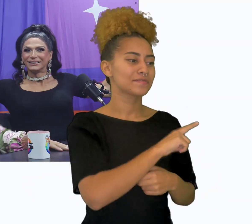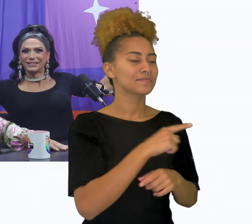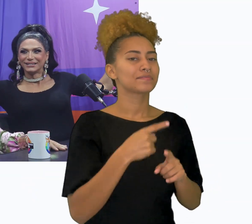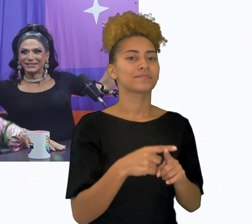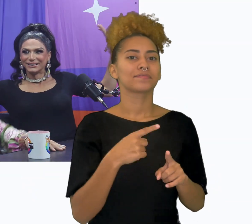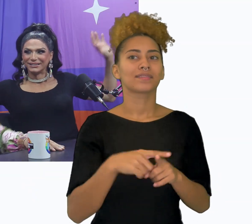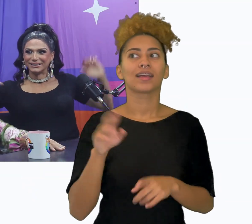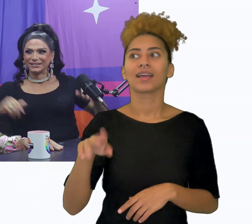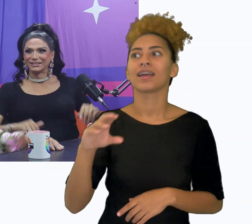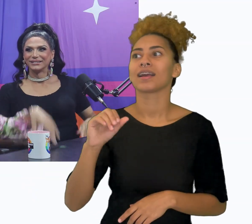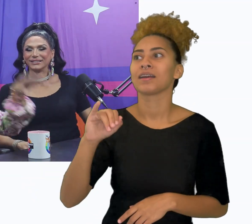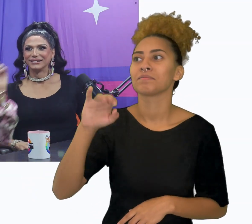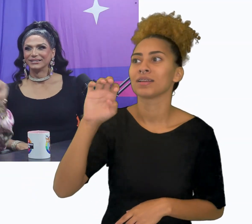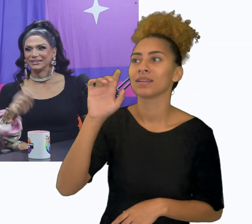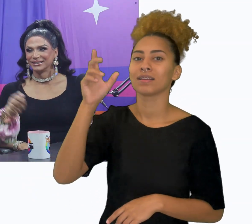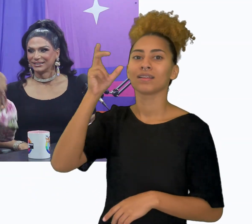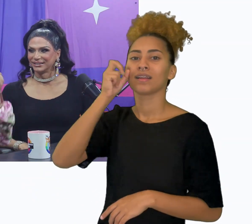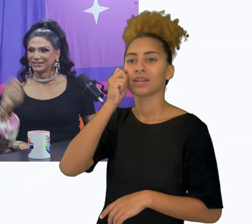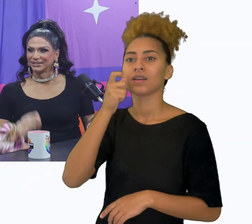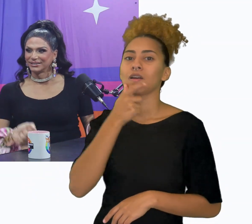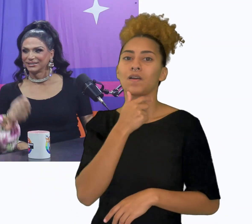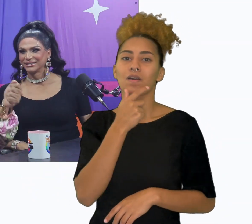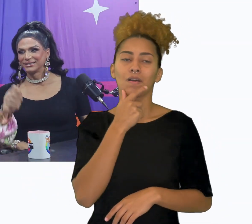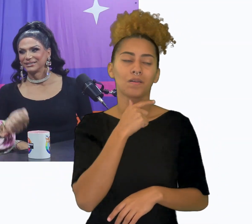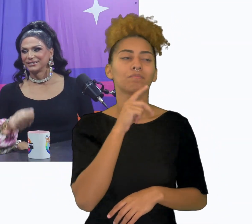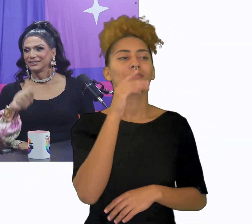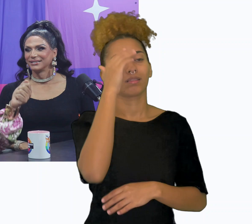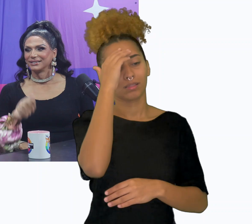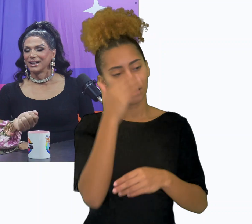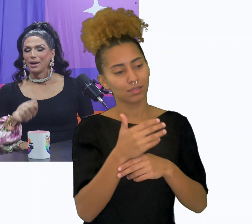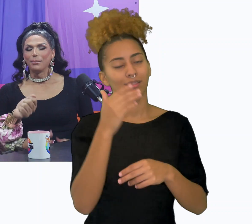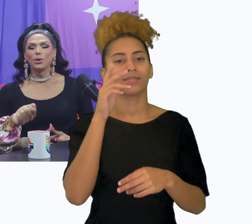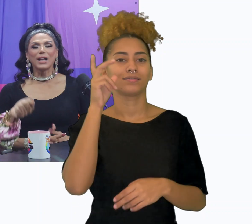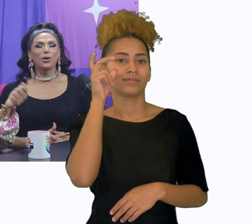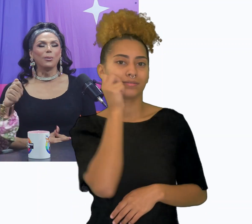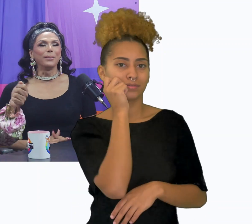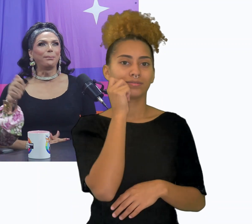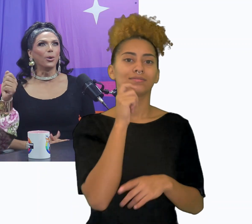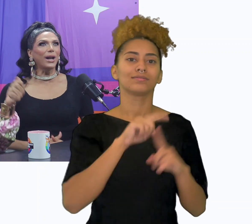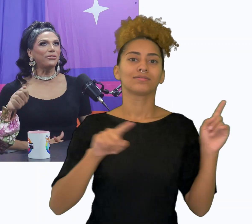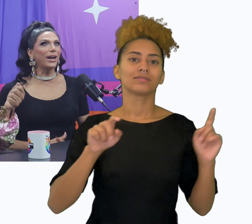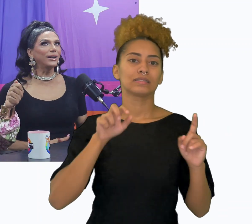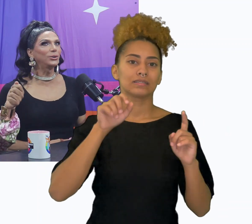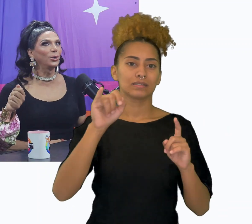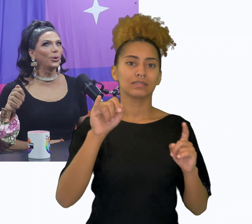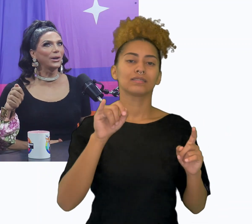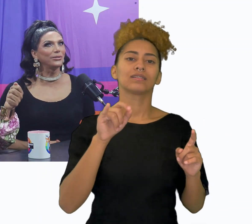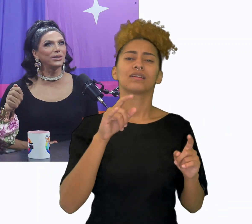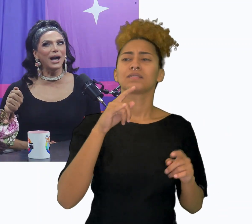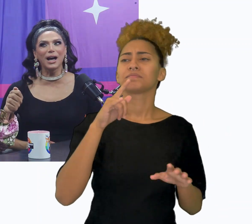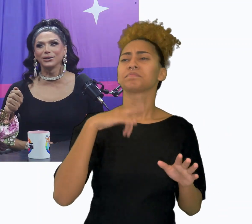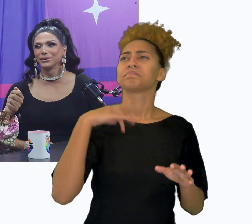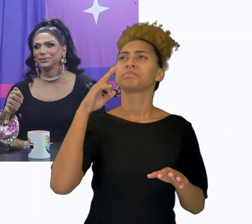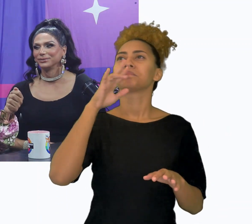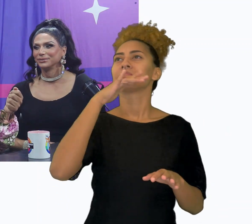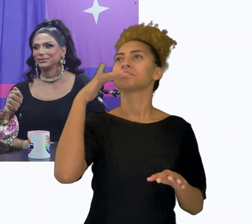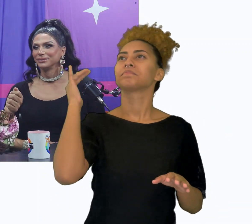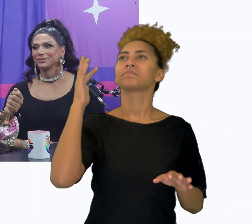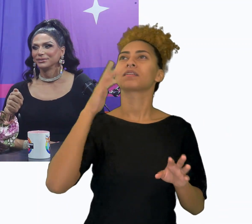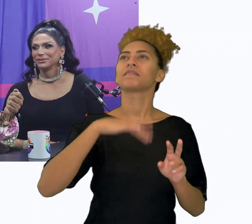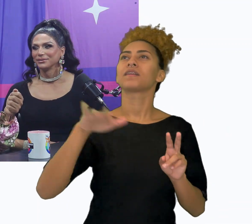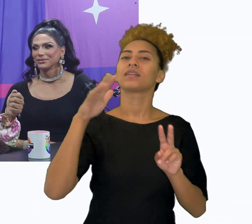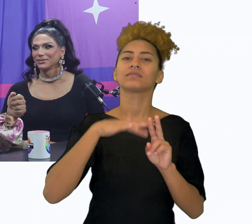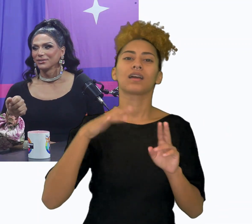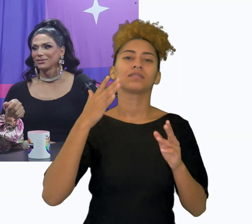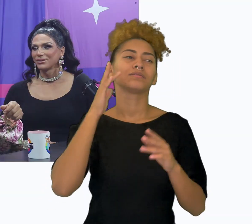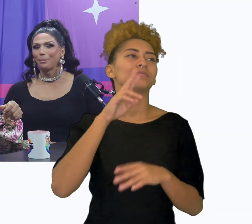ó. Camille, ele tá dormindo. E o bofe assim, ó. Mona, Só quando chegava pura no- verdura, Era viado. Kombi não, era uma besta.